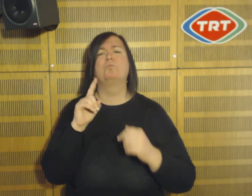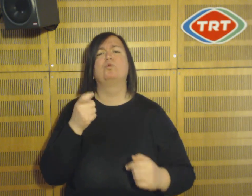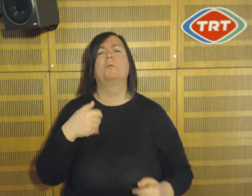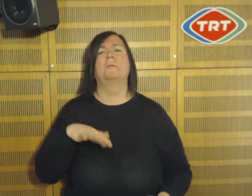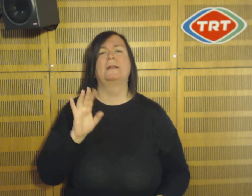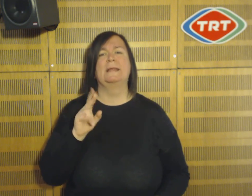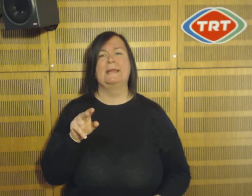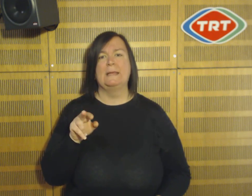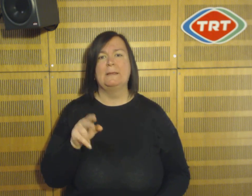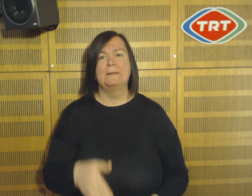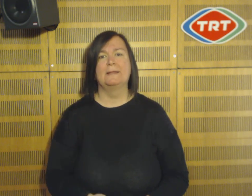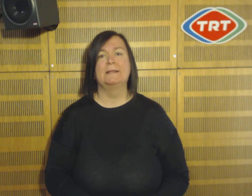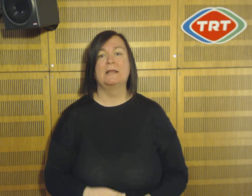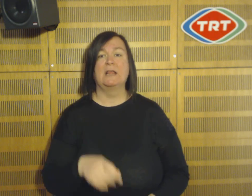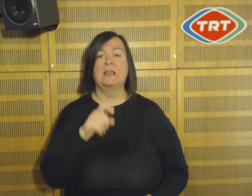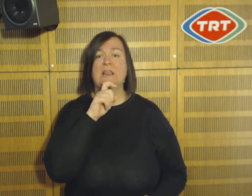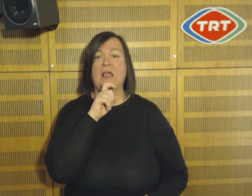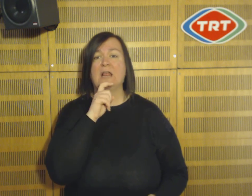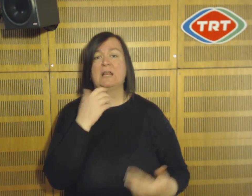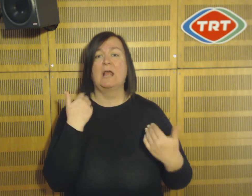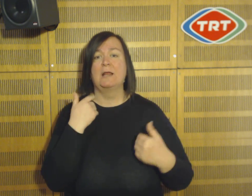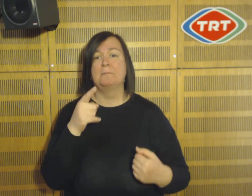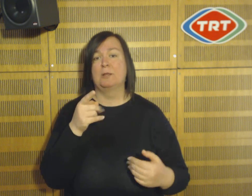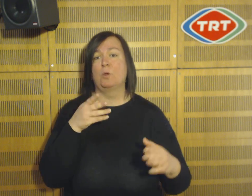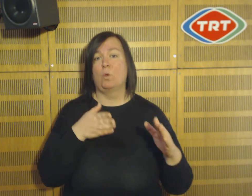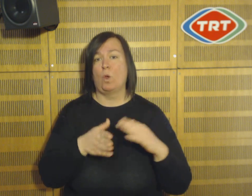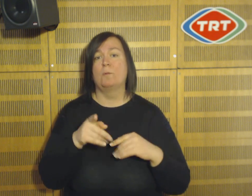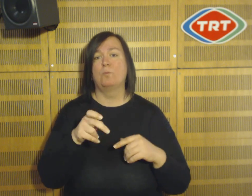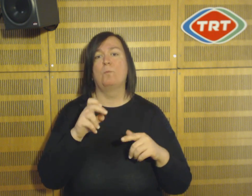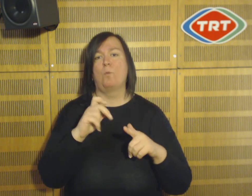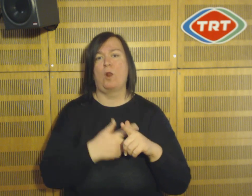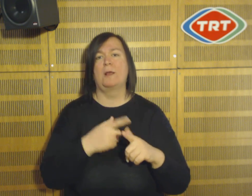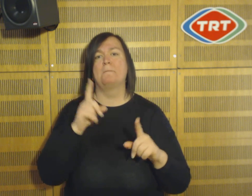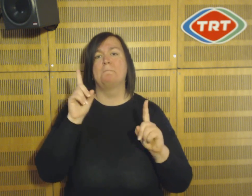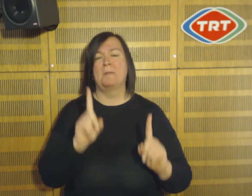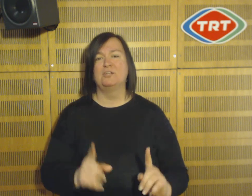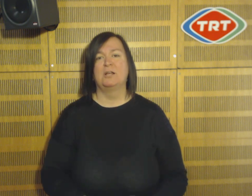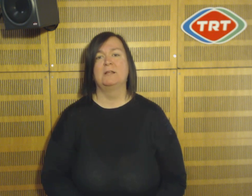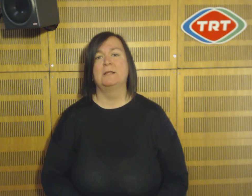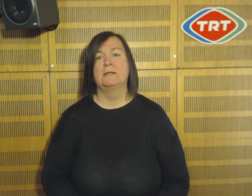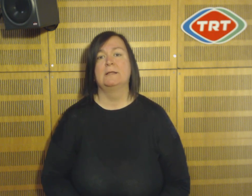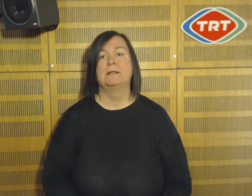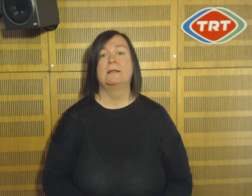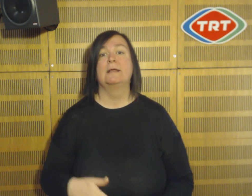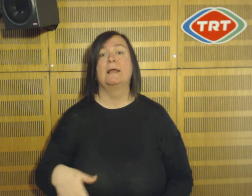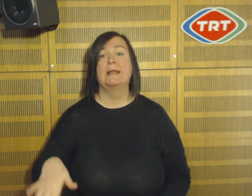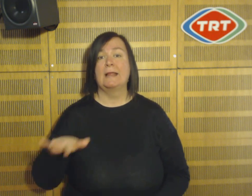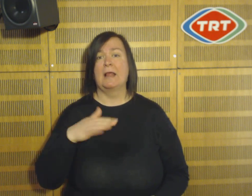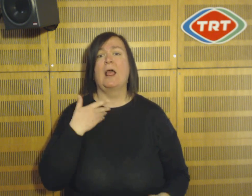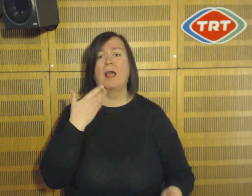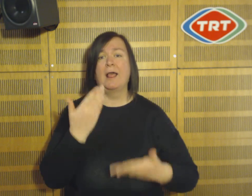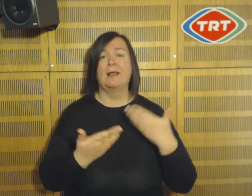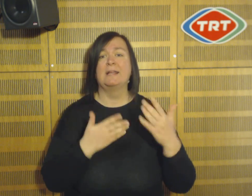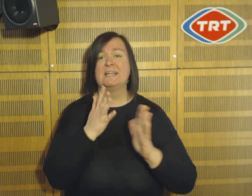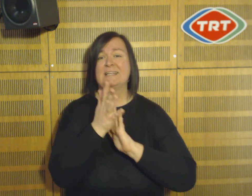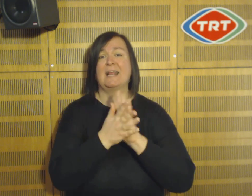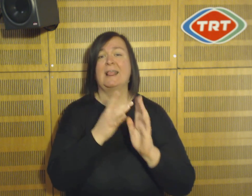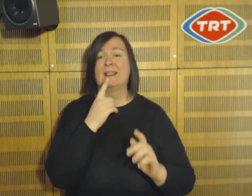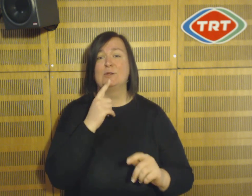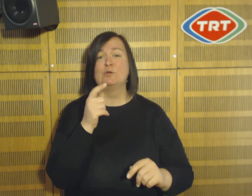gibi yanlış yargılardan biz yola çıkarak Aslında bu projeyi başlattık genel amaş bahsedersek Aslında işaret dilin sözün üç tane genel